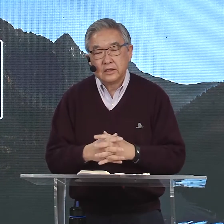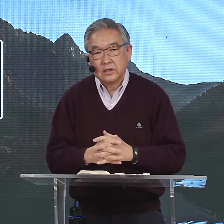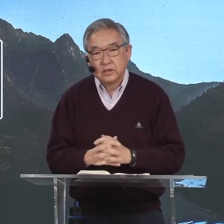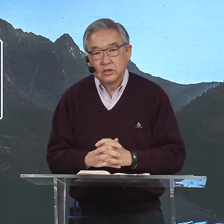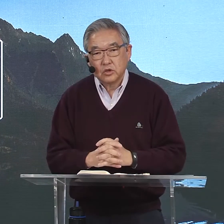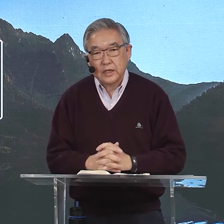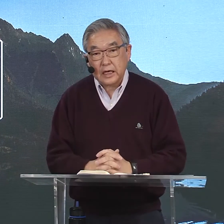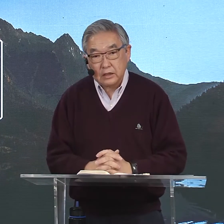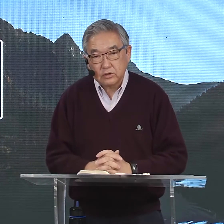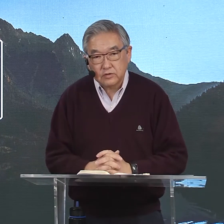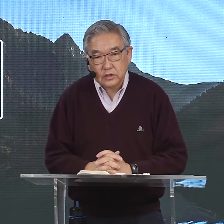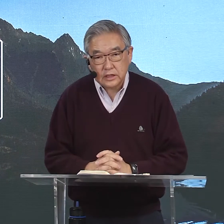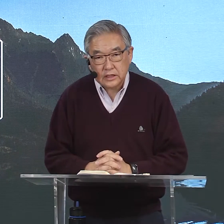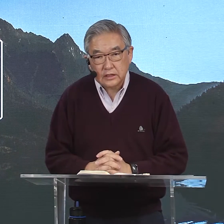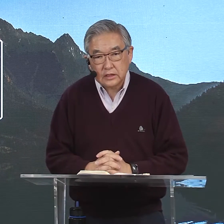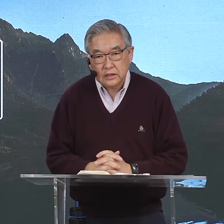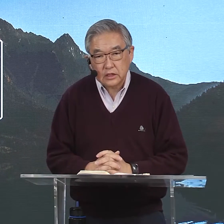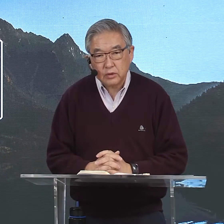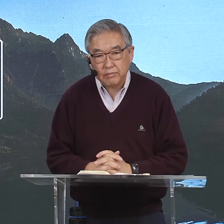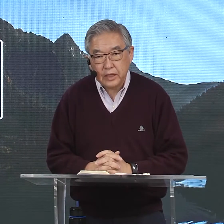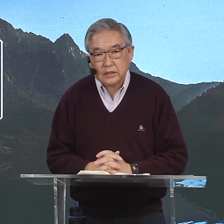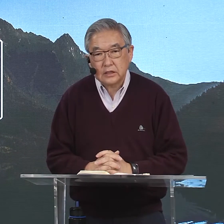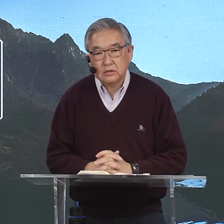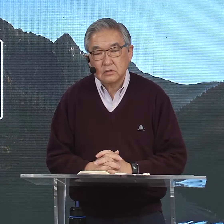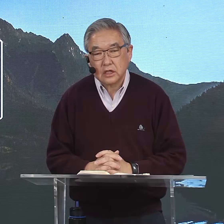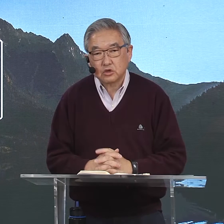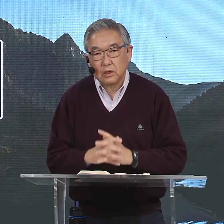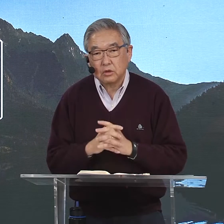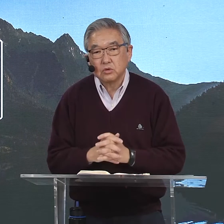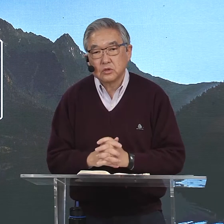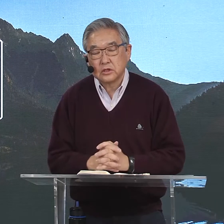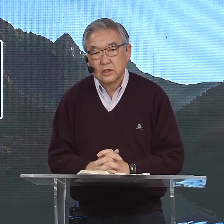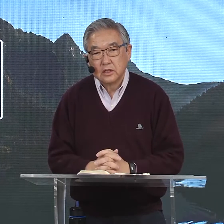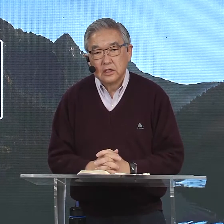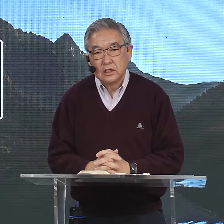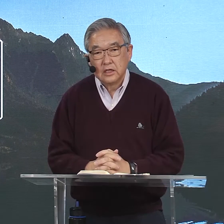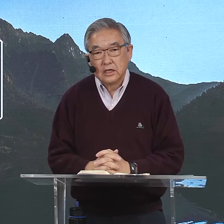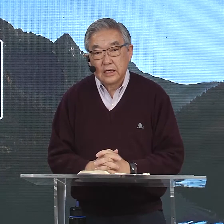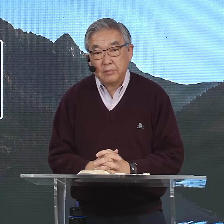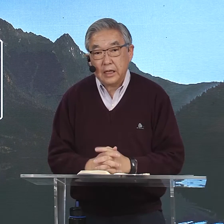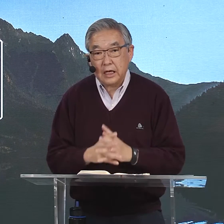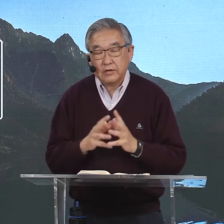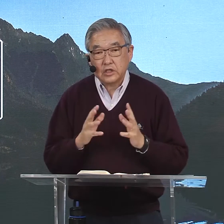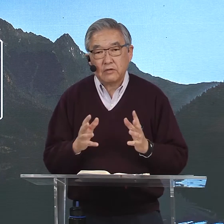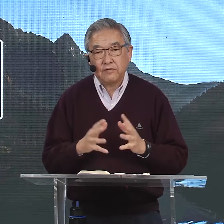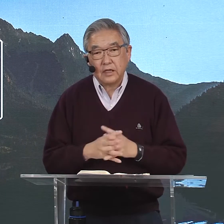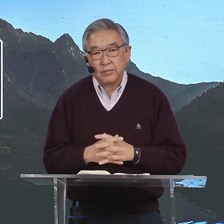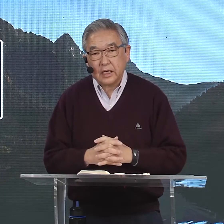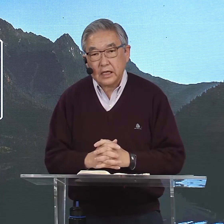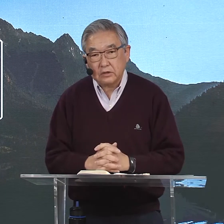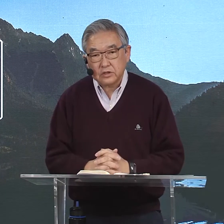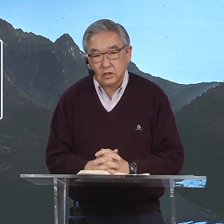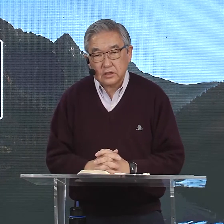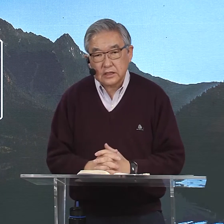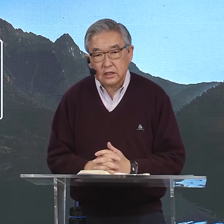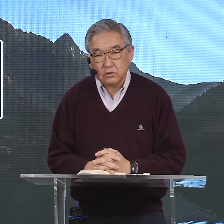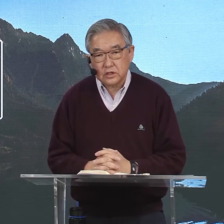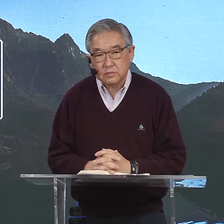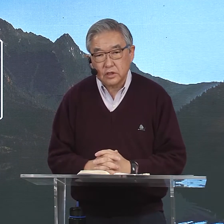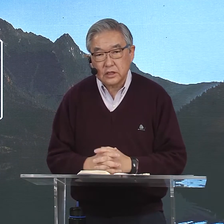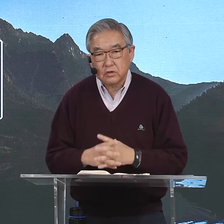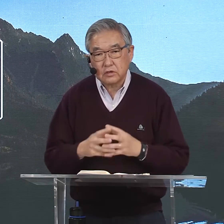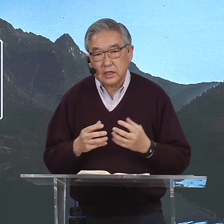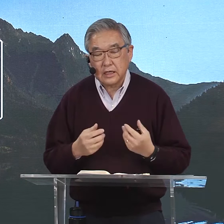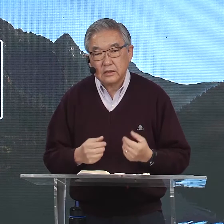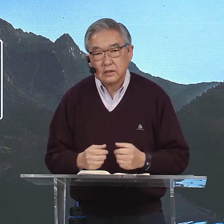senhor possa derramar sobre cada um de vocês a sua benção a sua luz que a palavra que você vai falar para cada um de nós